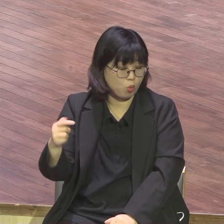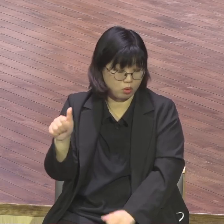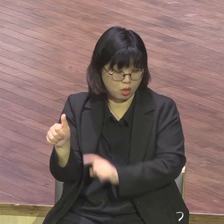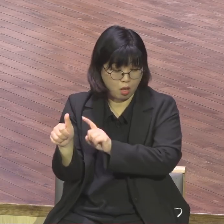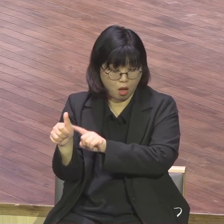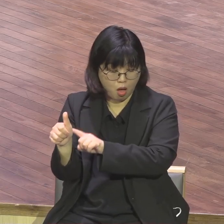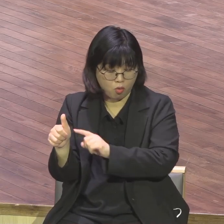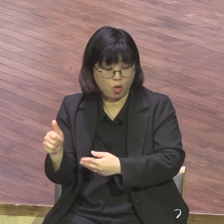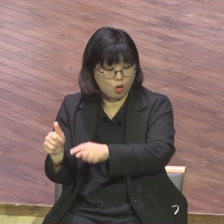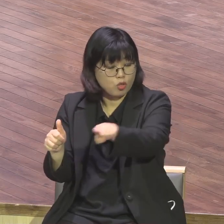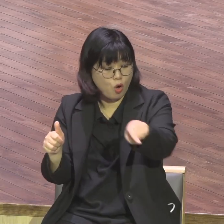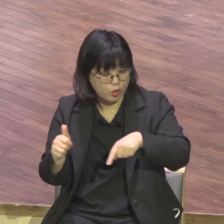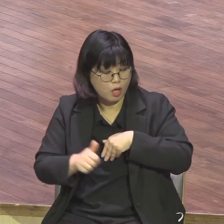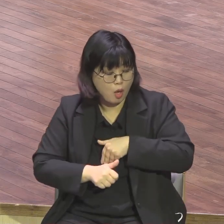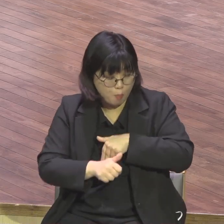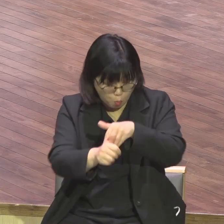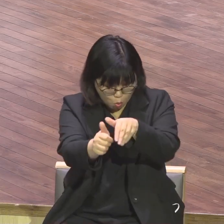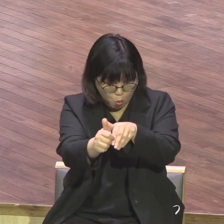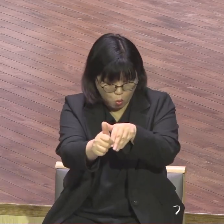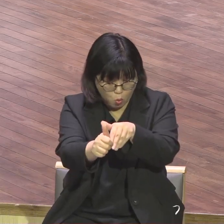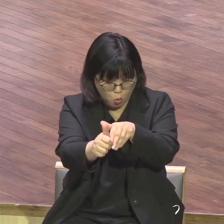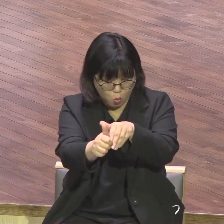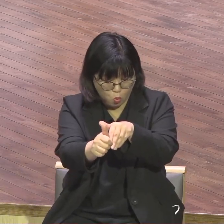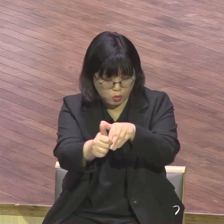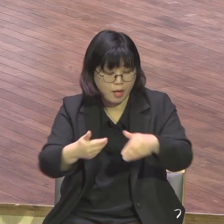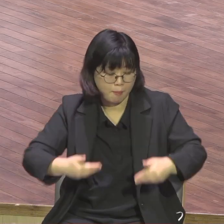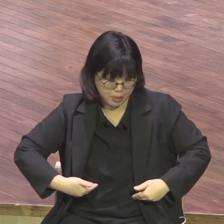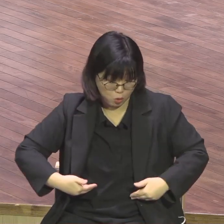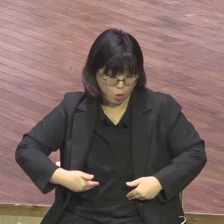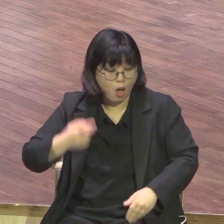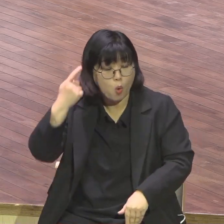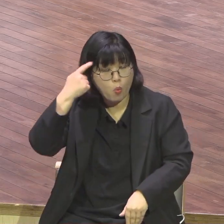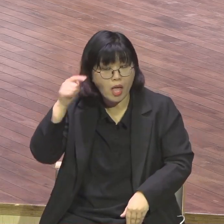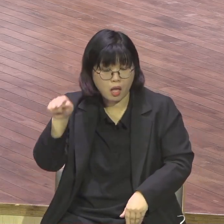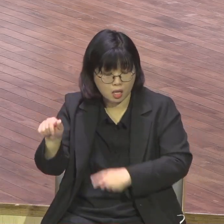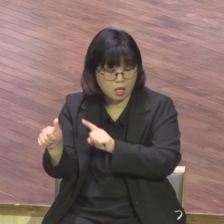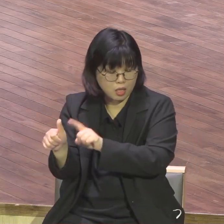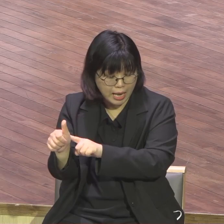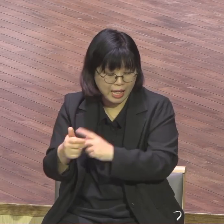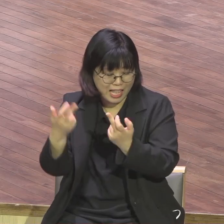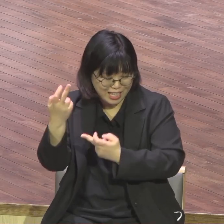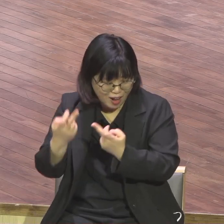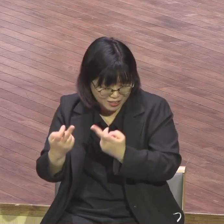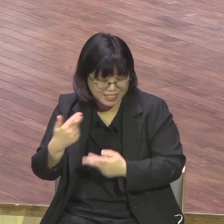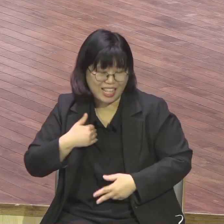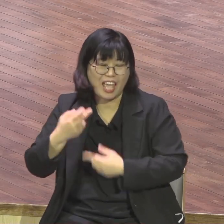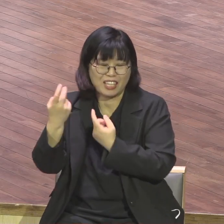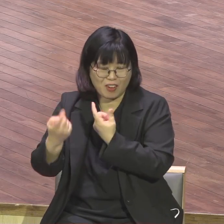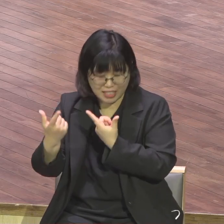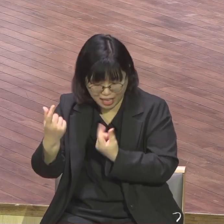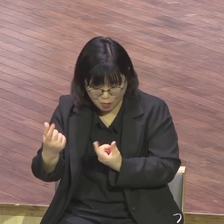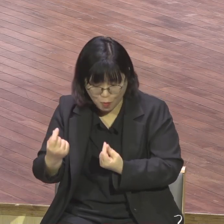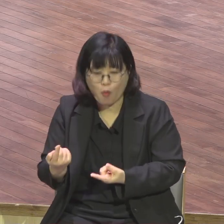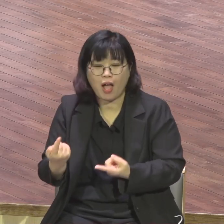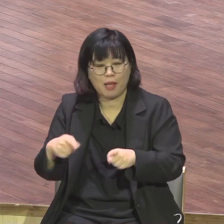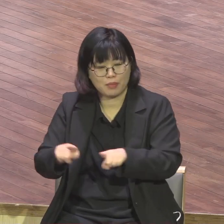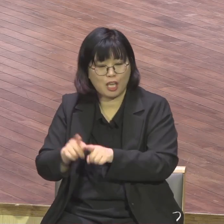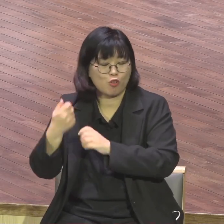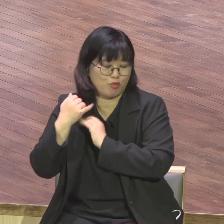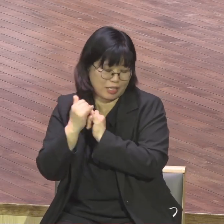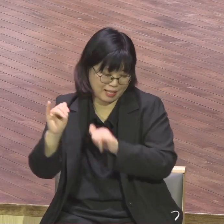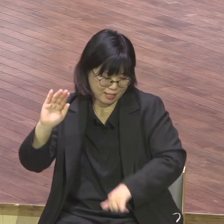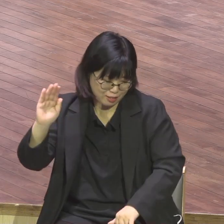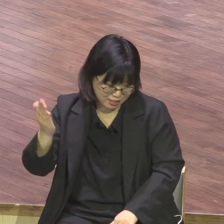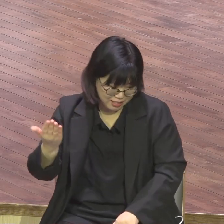필요한 줄 생각하노니 그는 나의 형제요 함께 수고하고 함께 군사된 자요 너희 사자로